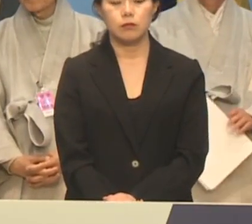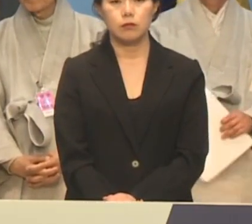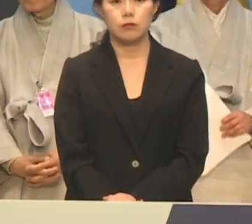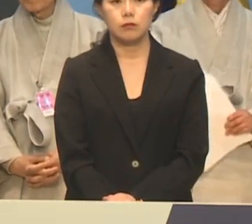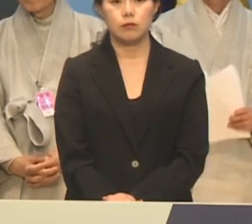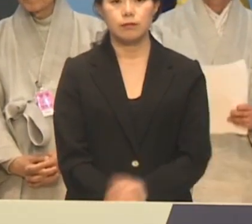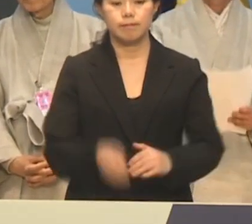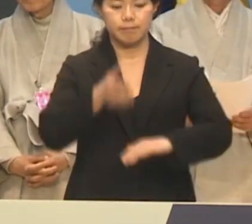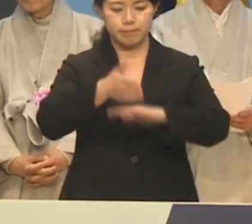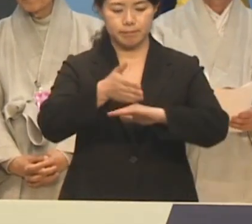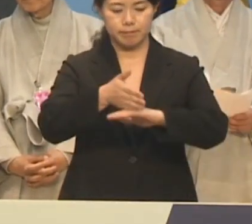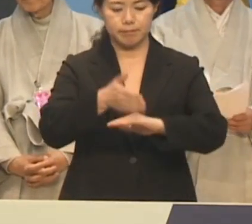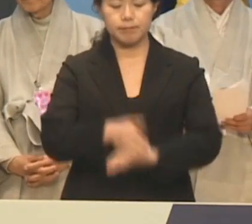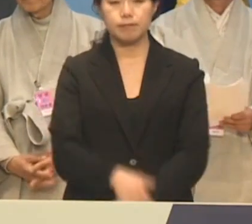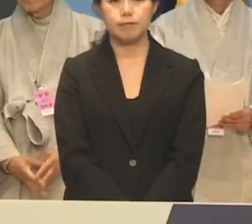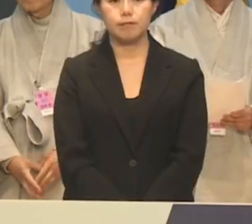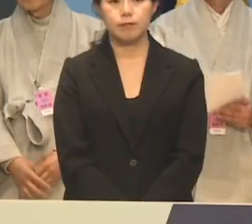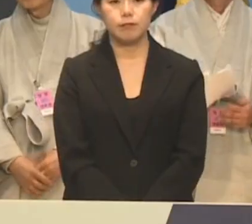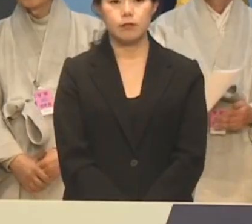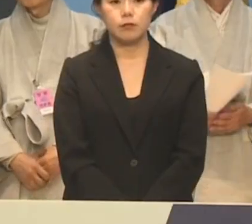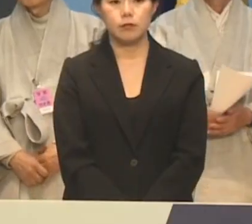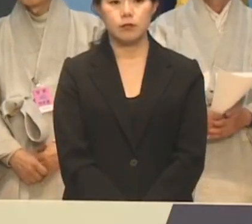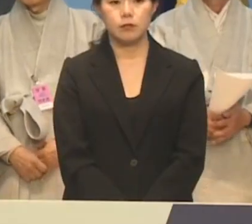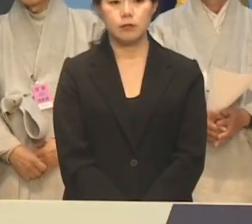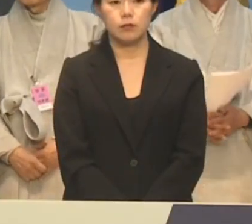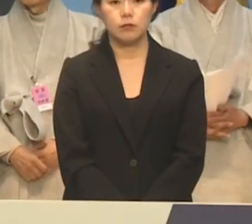예, 고맙습니다.